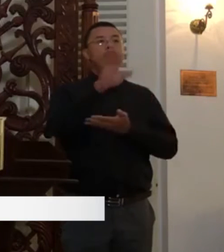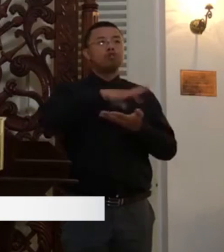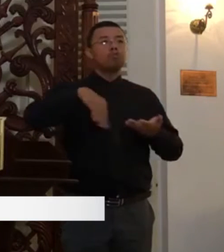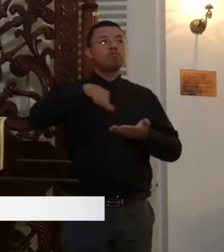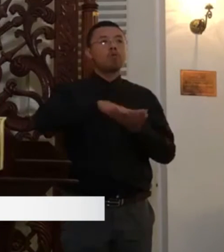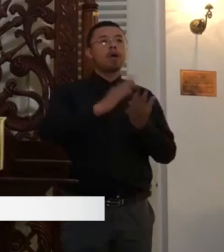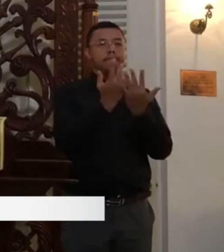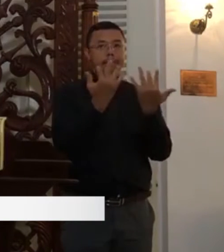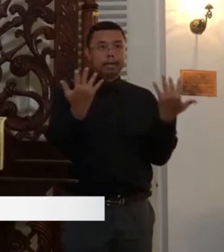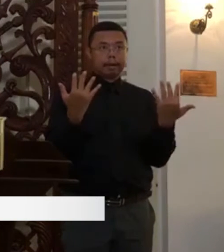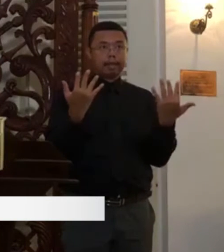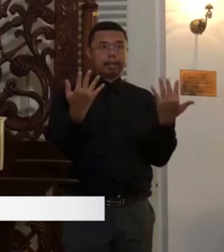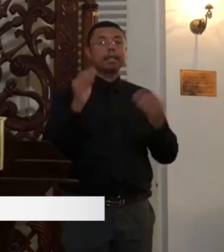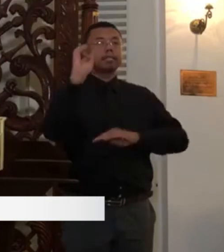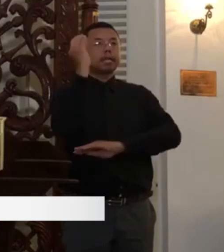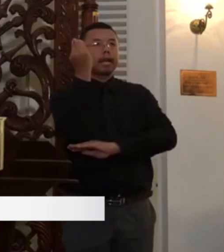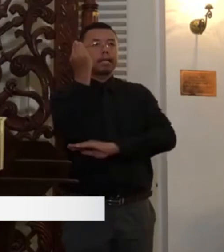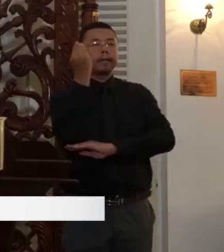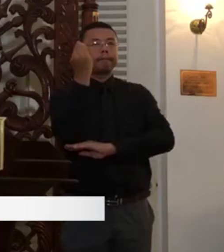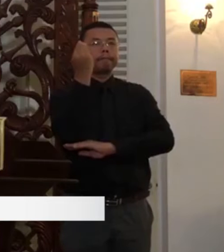seluruh masyarakat Jakarta